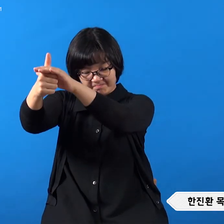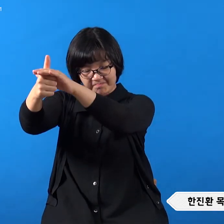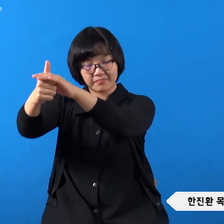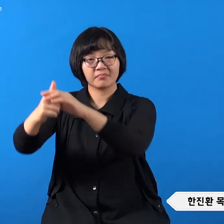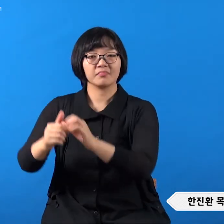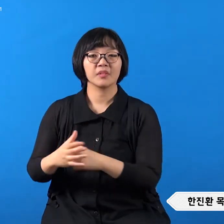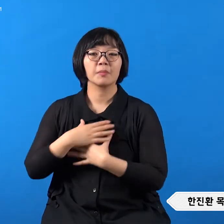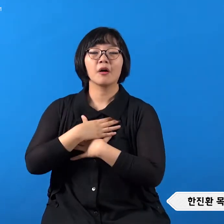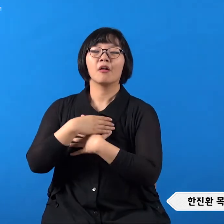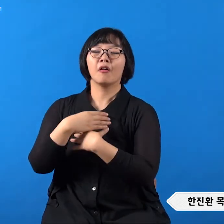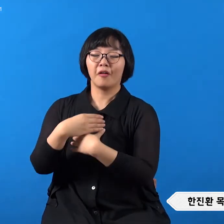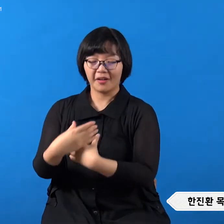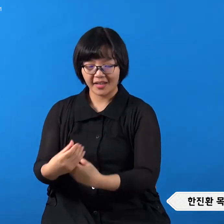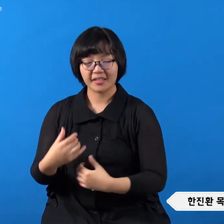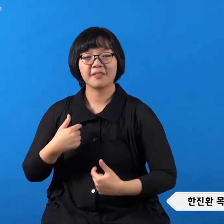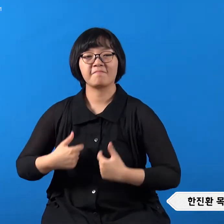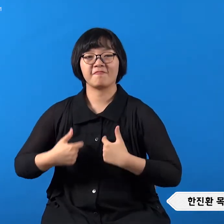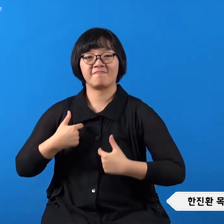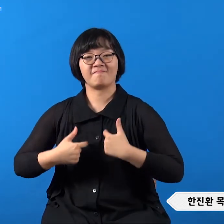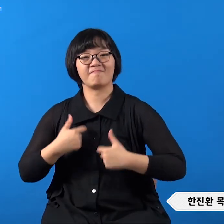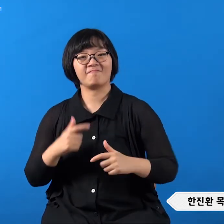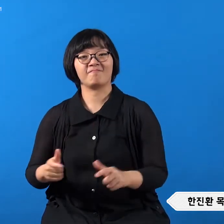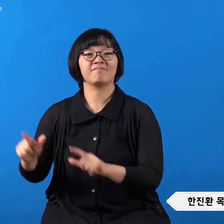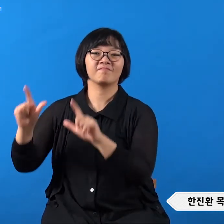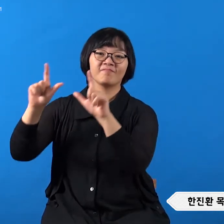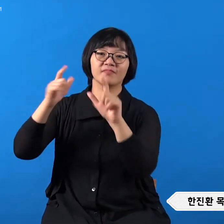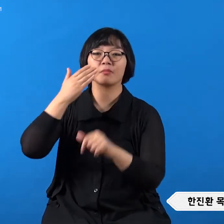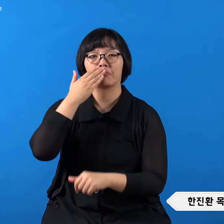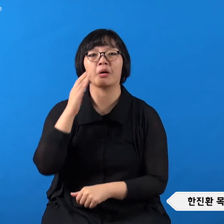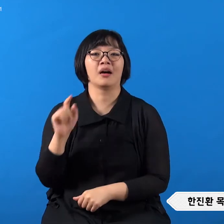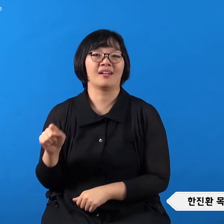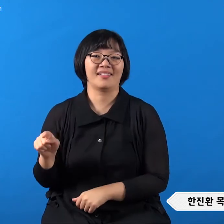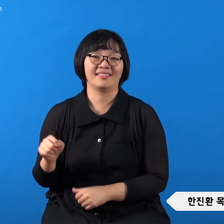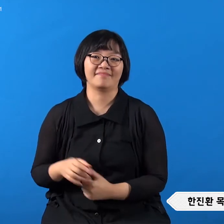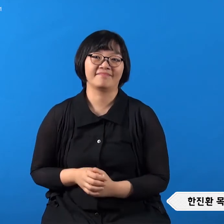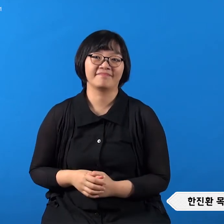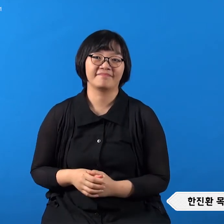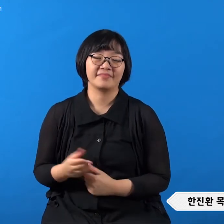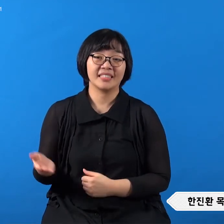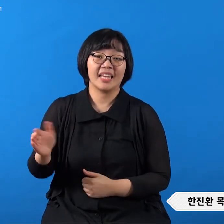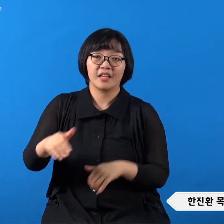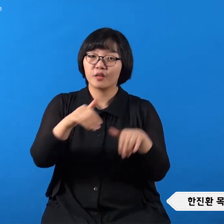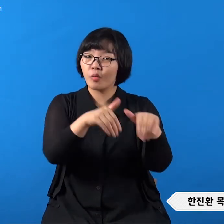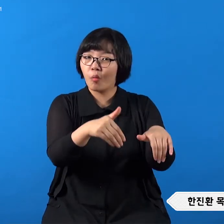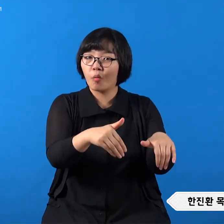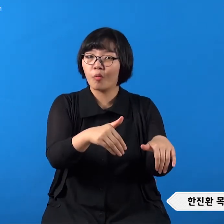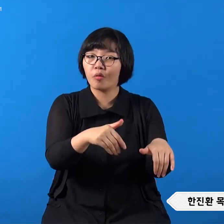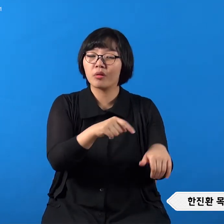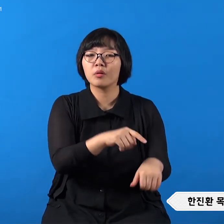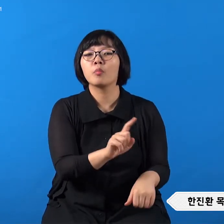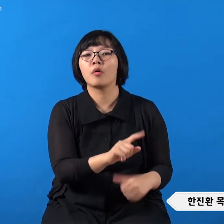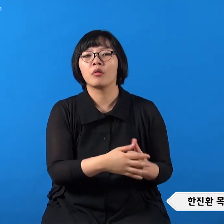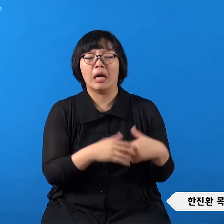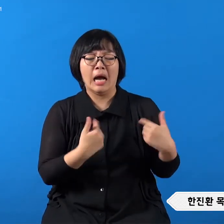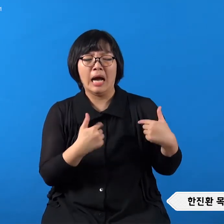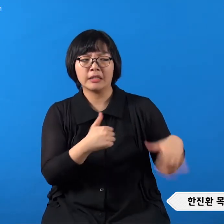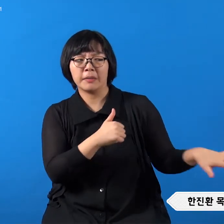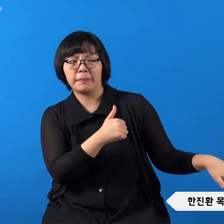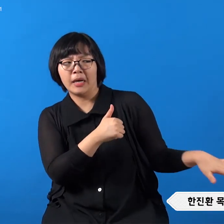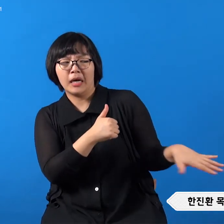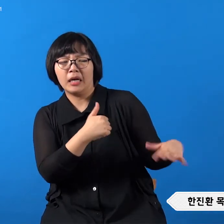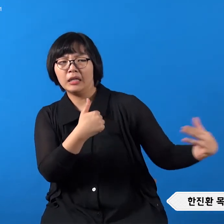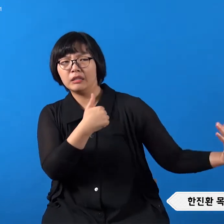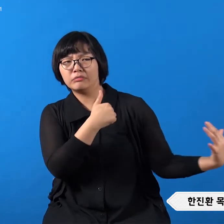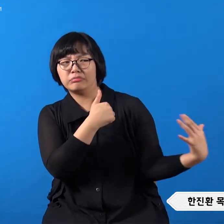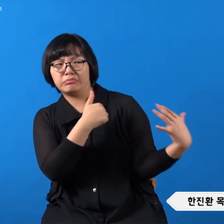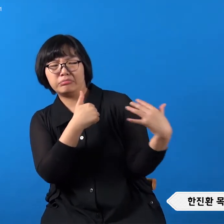맡기면서 평안과 기쁨으로 살았을 것입니다. 그런데 종이 되어버리니까 늘 쫓기고